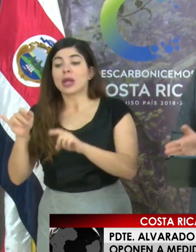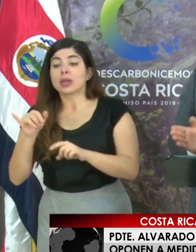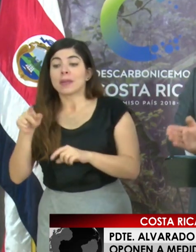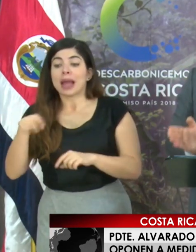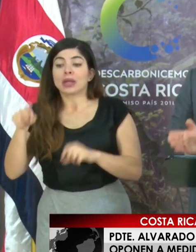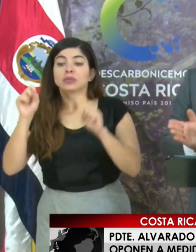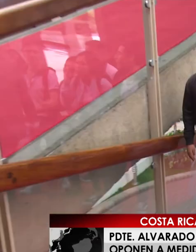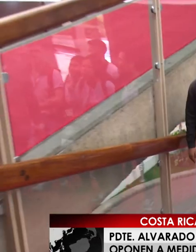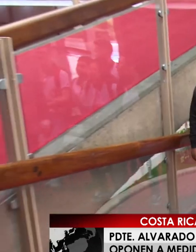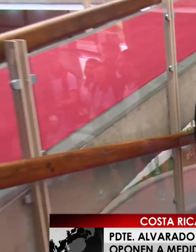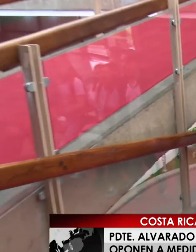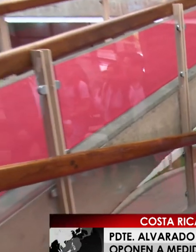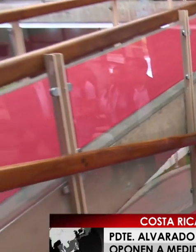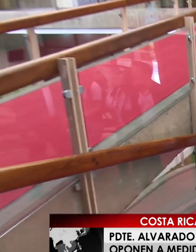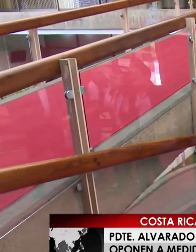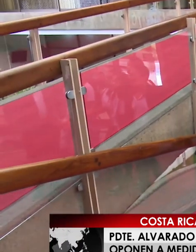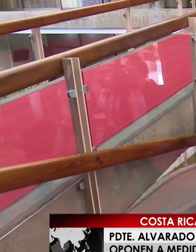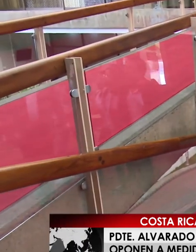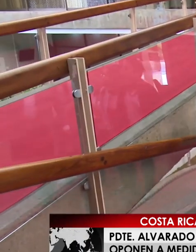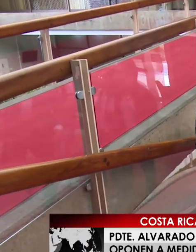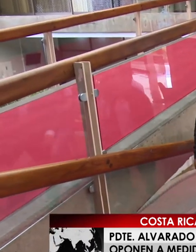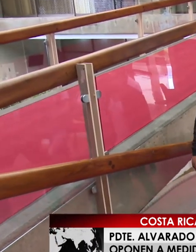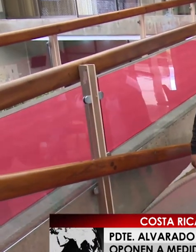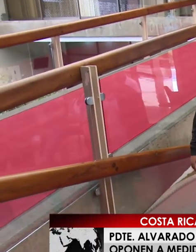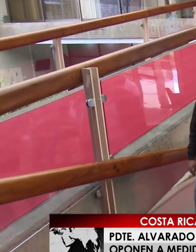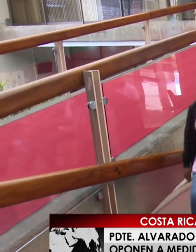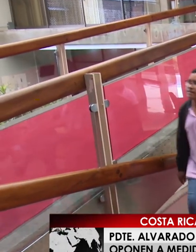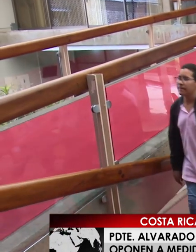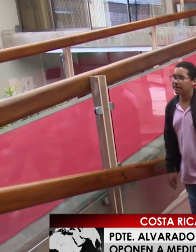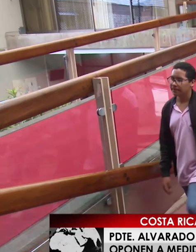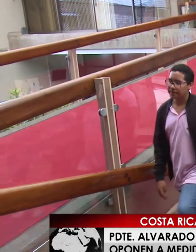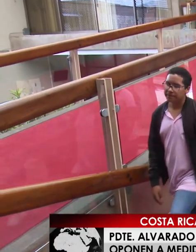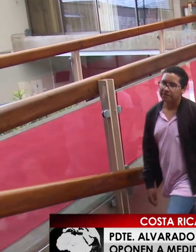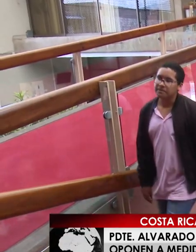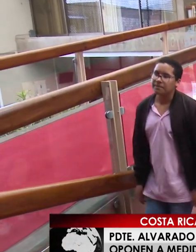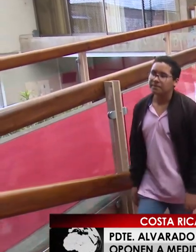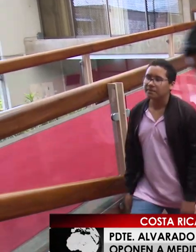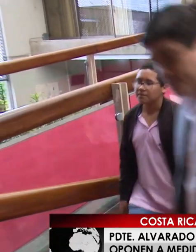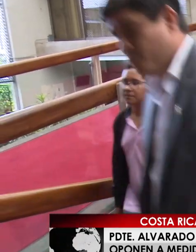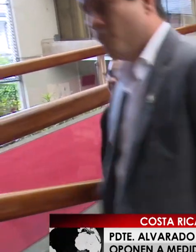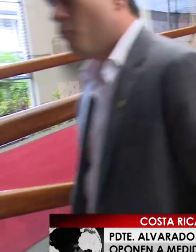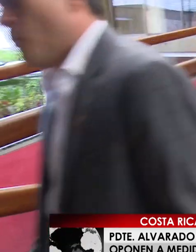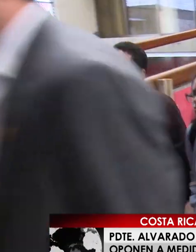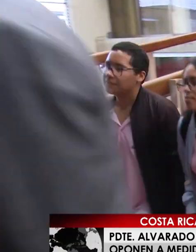pueden trabajar algunas horas en alguna empresa haciendo algún tipo de